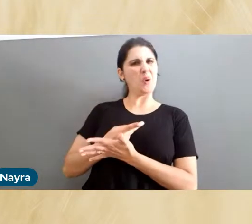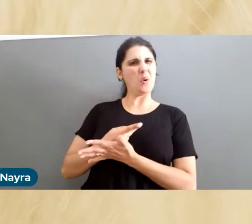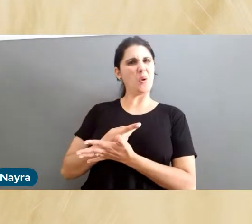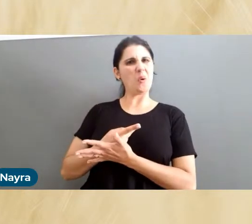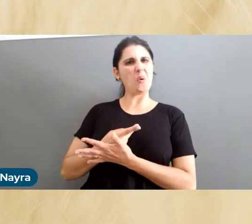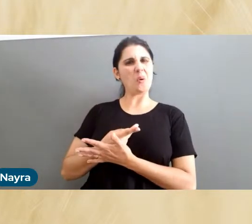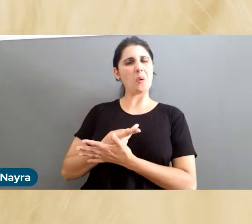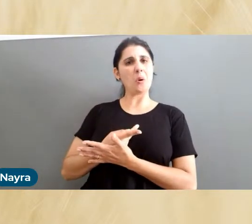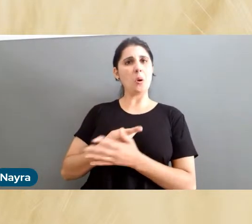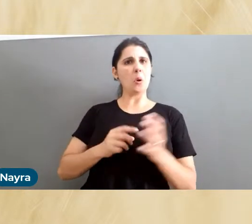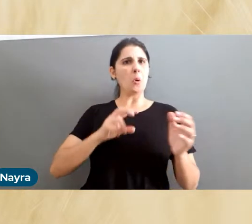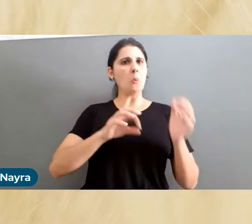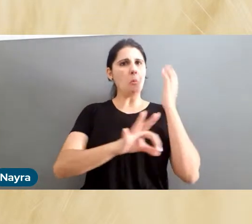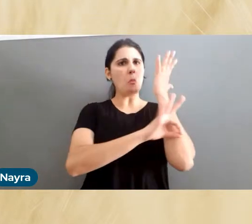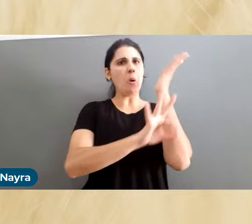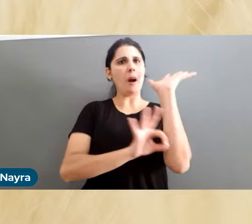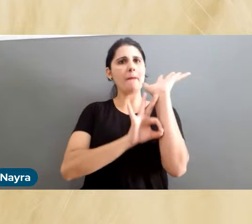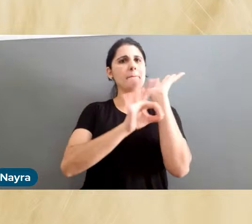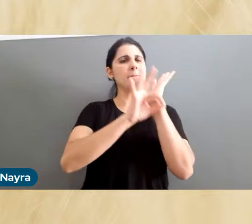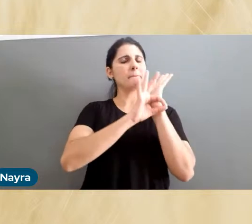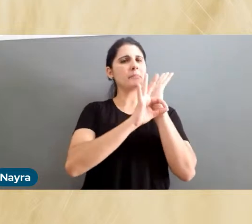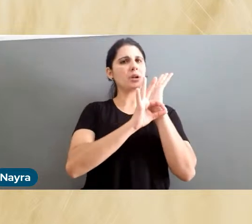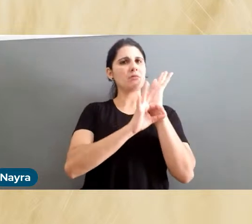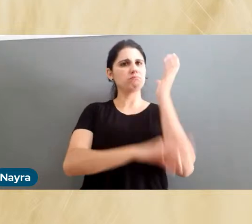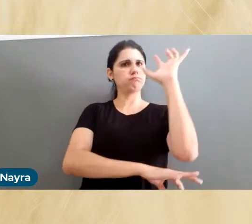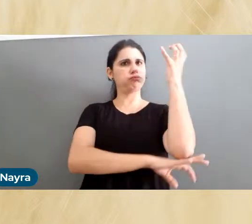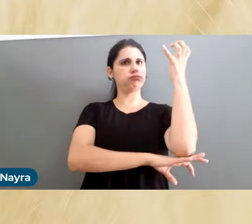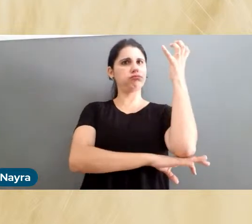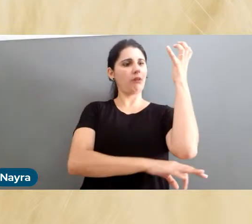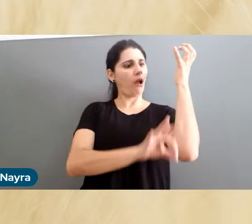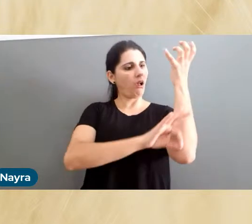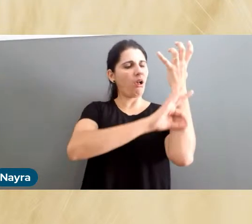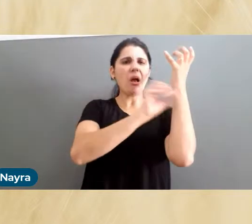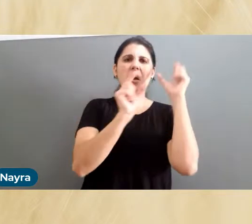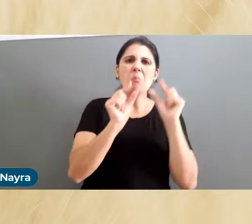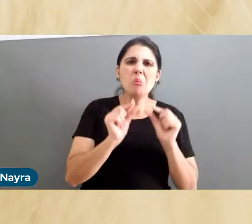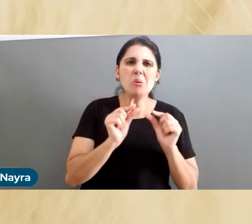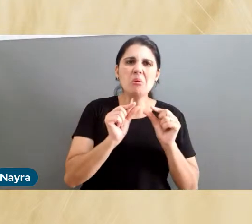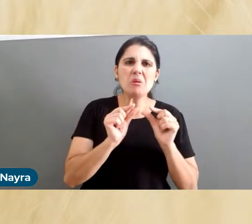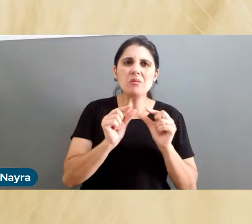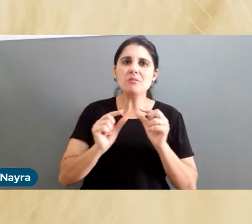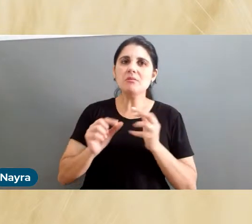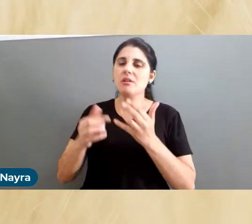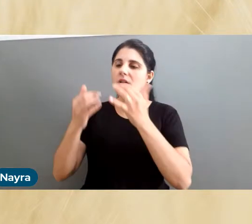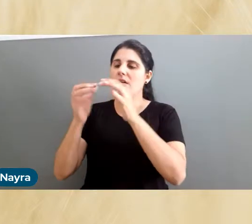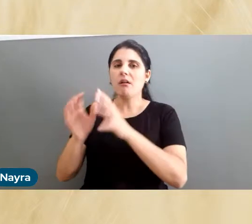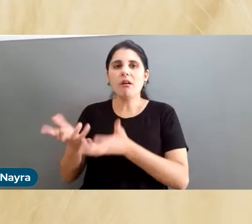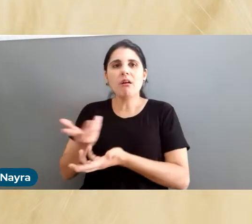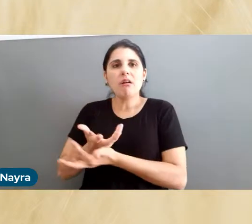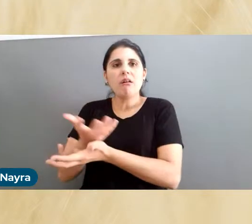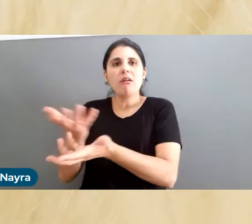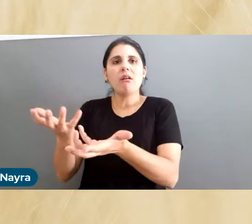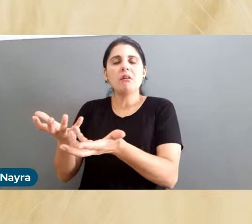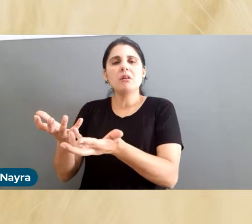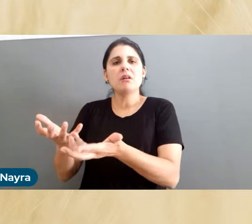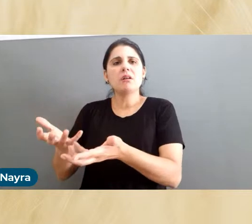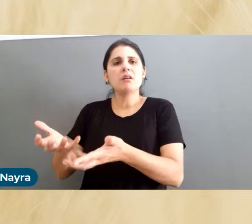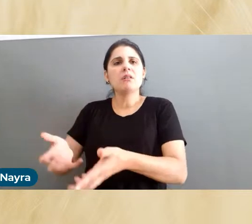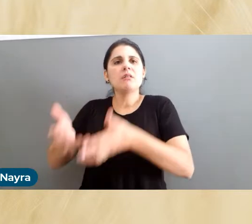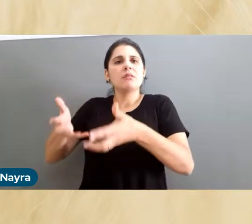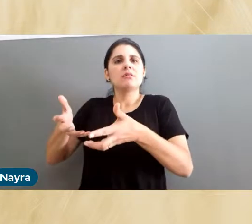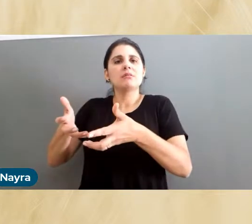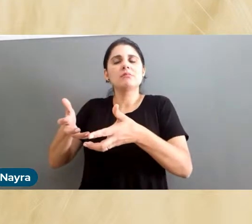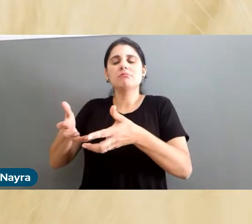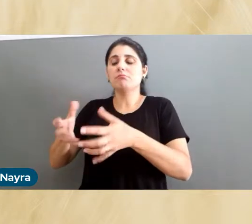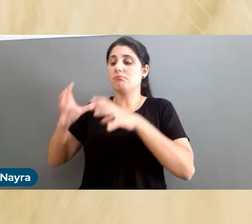tão forte e uma fruta tão pequenininha e uma planta tão fraquinha como a fruta tão pesada. Caminha alguns